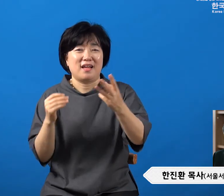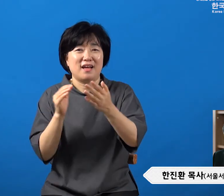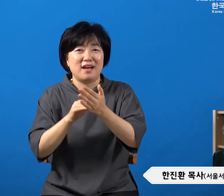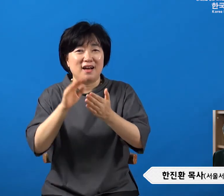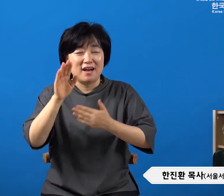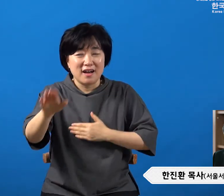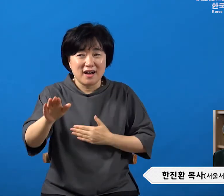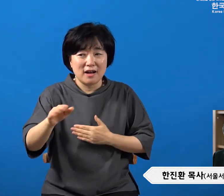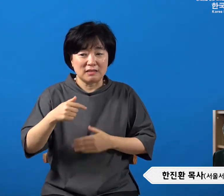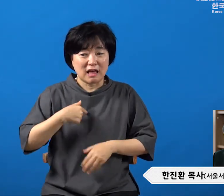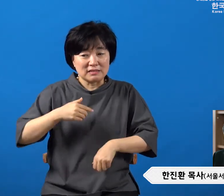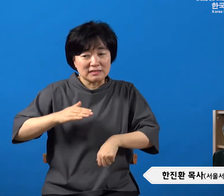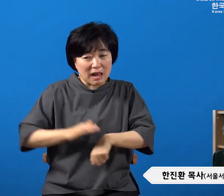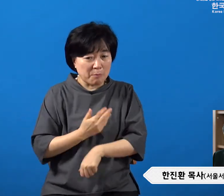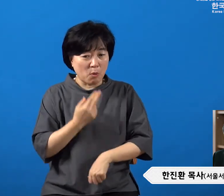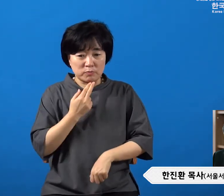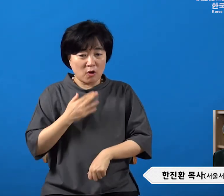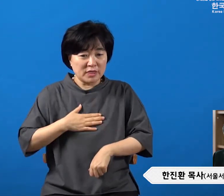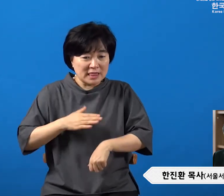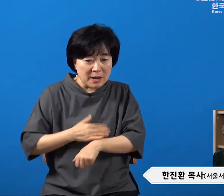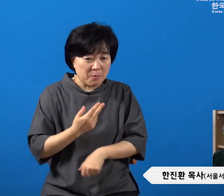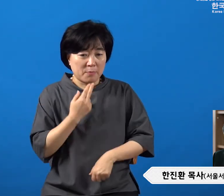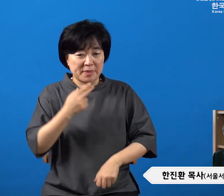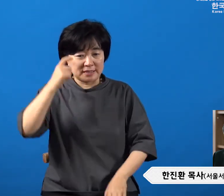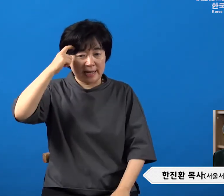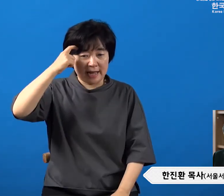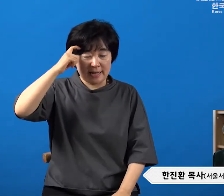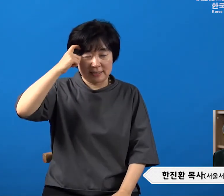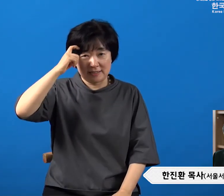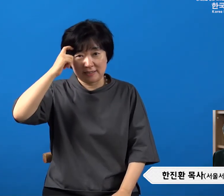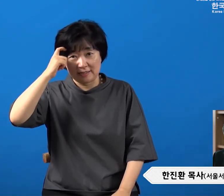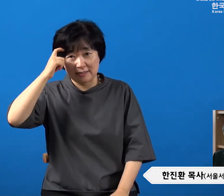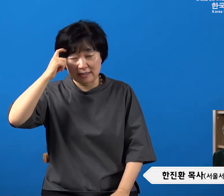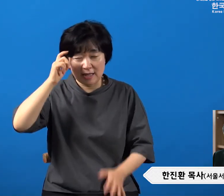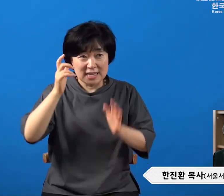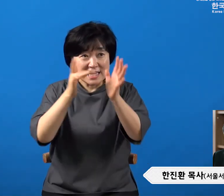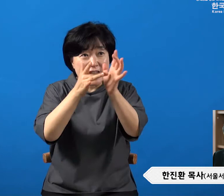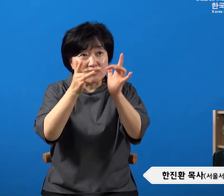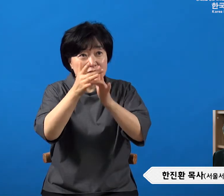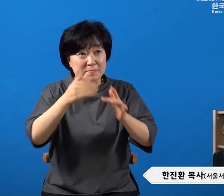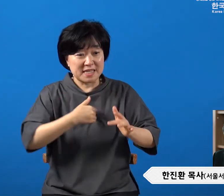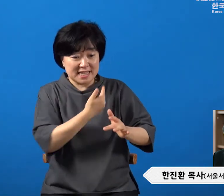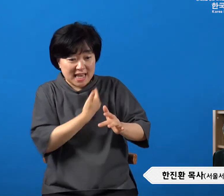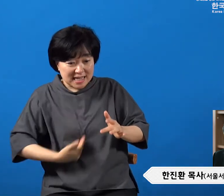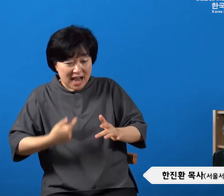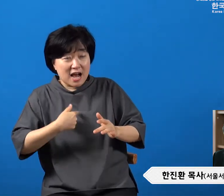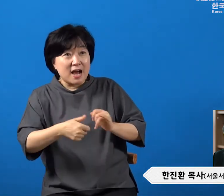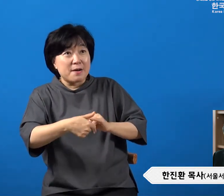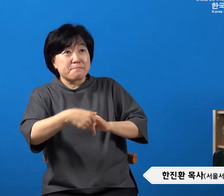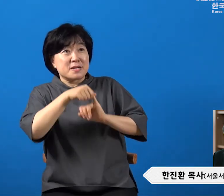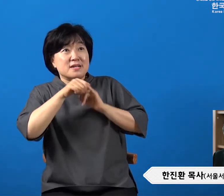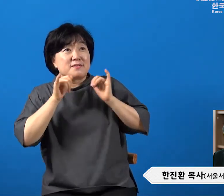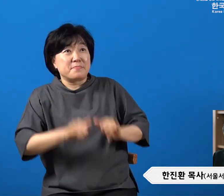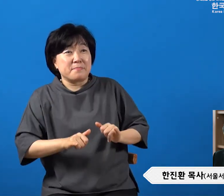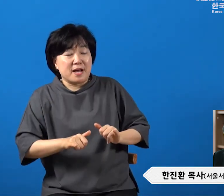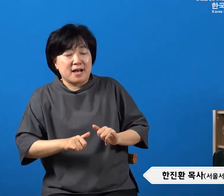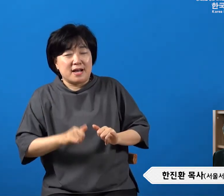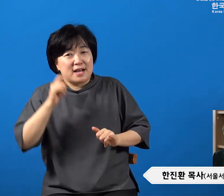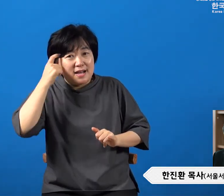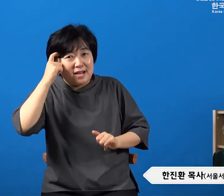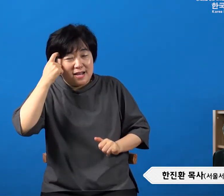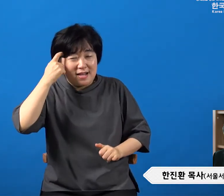머릿속에는 온통 어떻게 하면 이 위기를 모면할 수 있을까? 내가 예수 제자라는 것을 들키지 않을 수 있을까? 그 생각밖에는